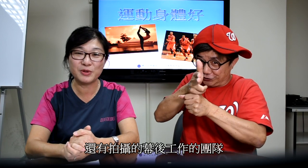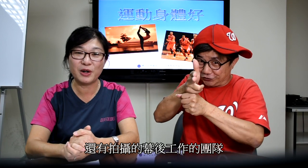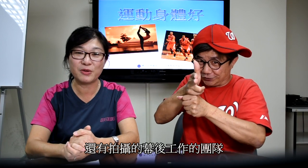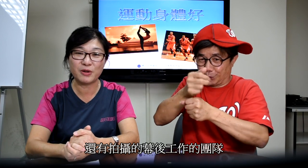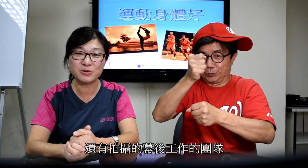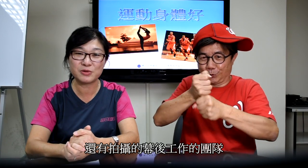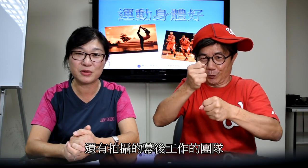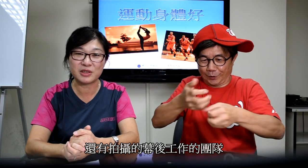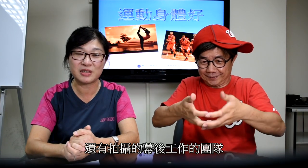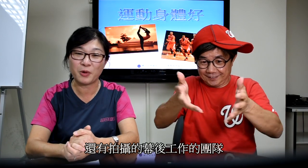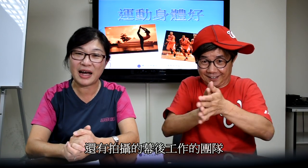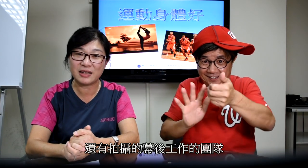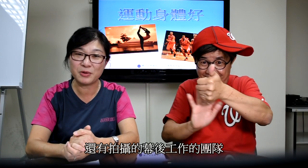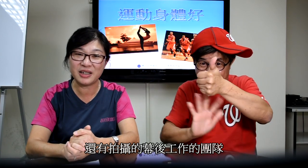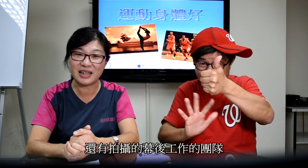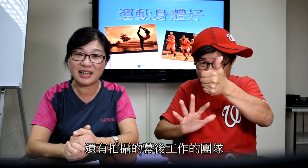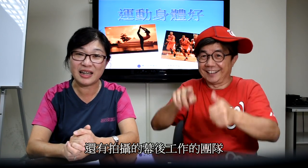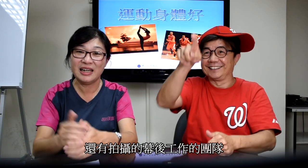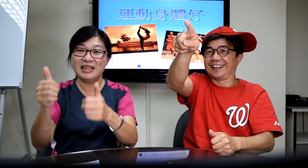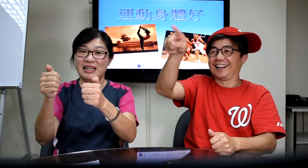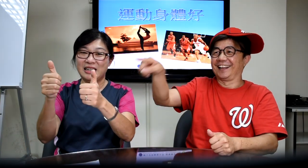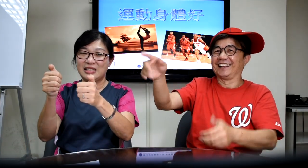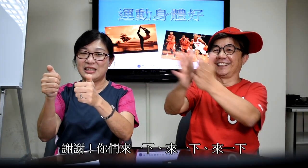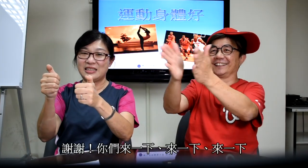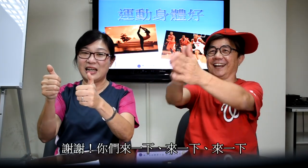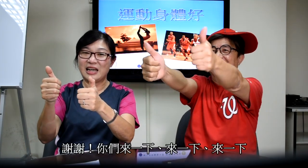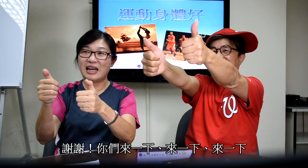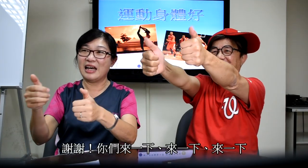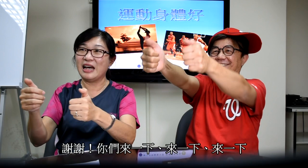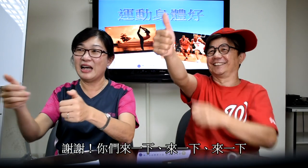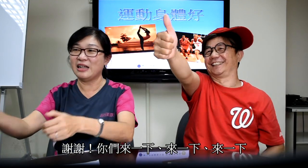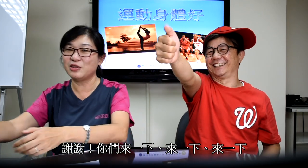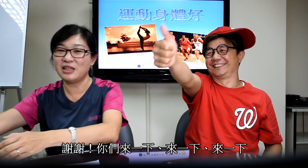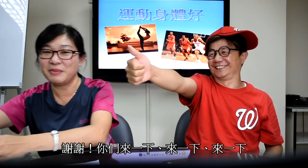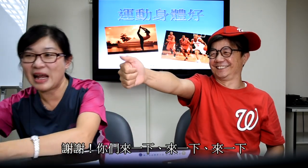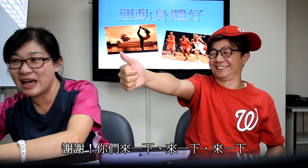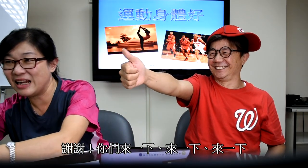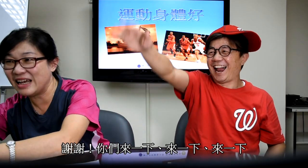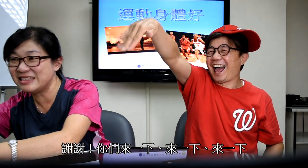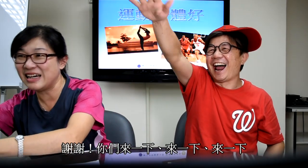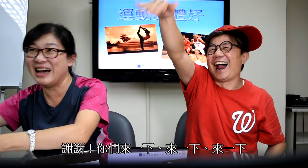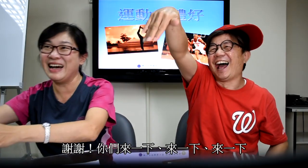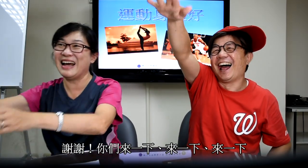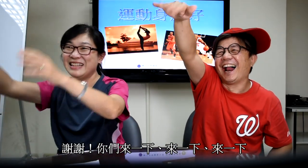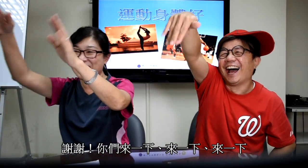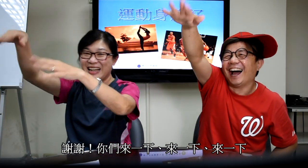后工作的团队，谢谢。所以你们来一下，来一下，来一